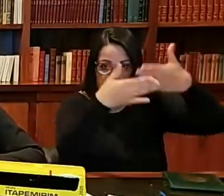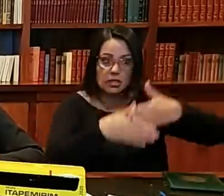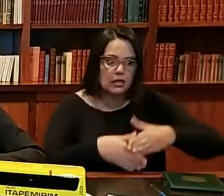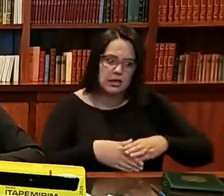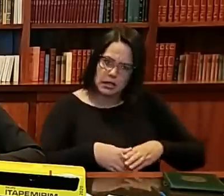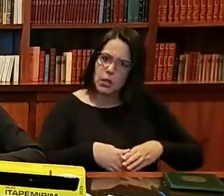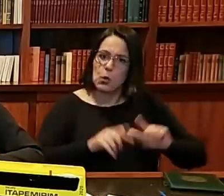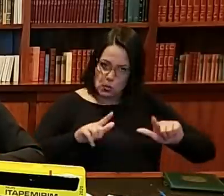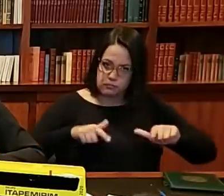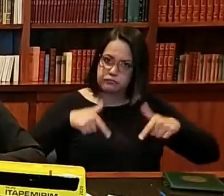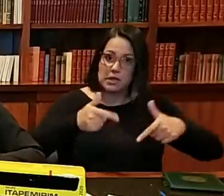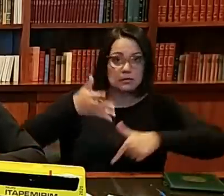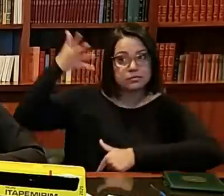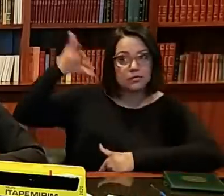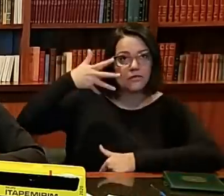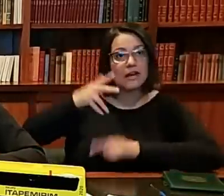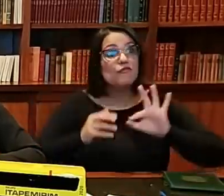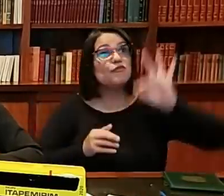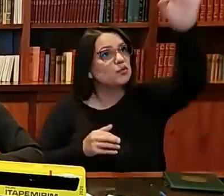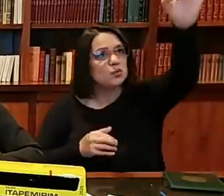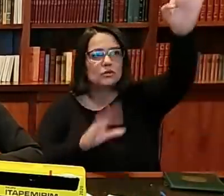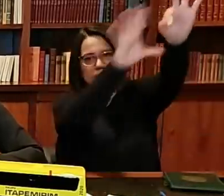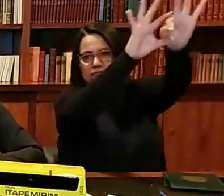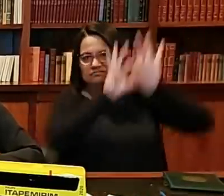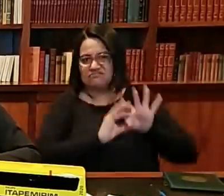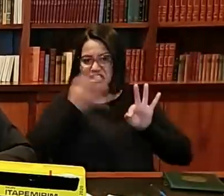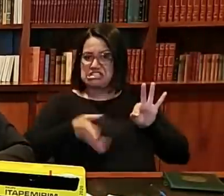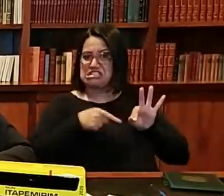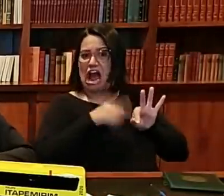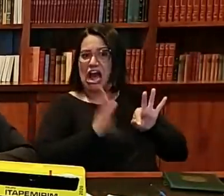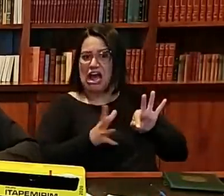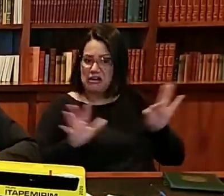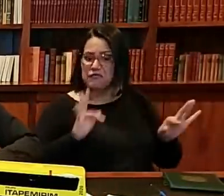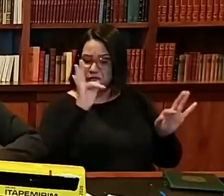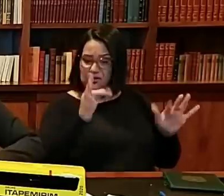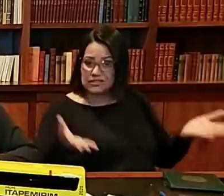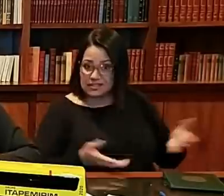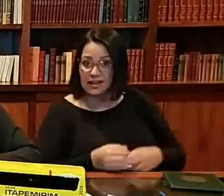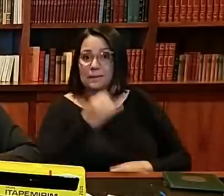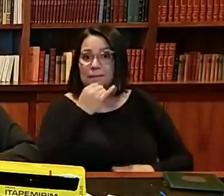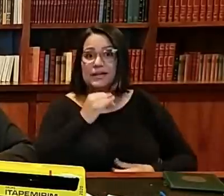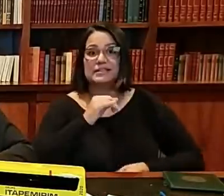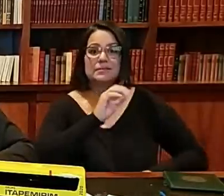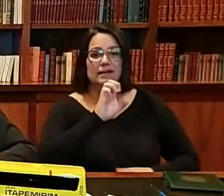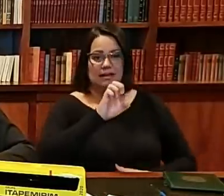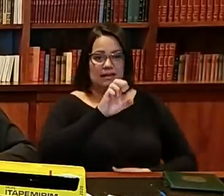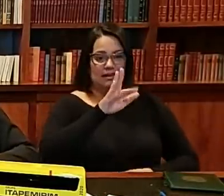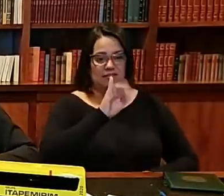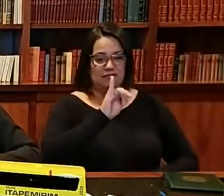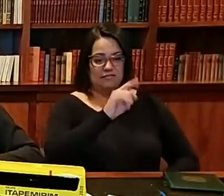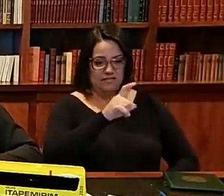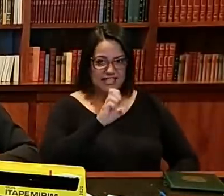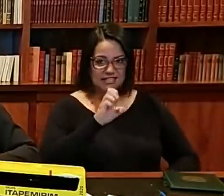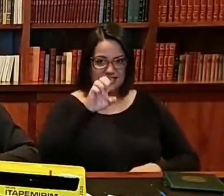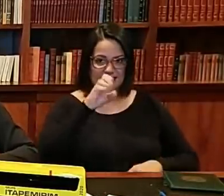discurso falando o seguinte: nós estamos no futuro. É impressionante. Conta pra gente aqui, aquele feixe de elétrons, né, é